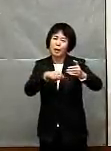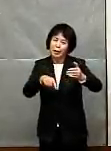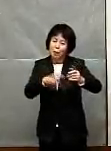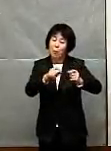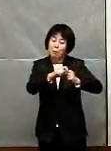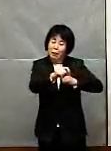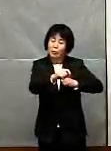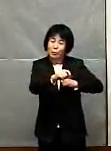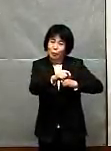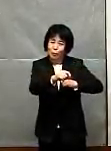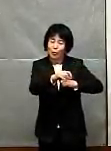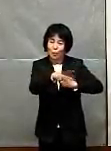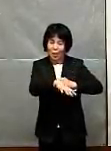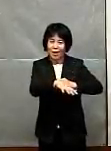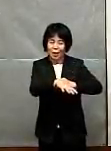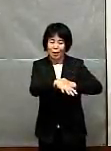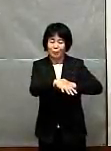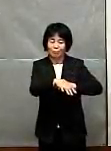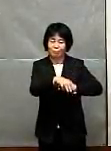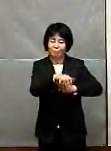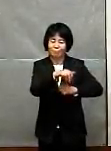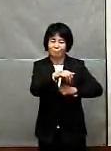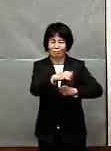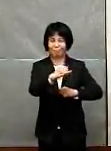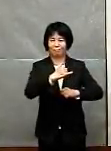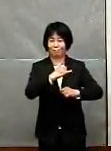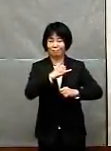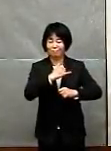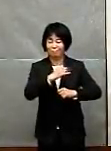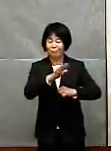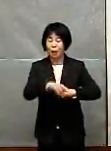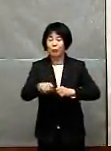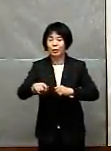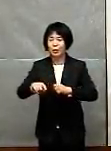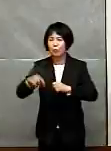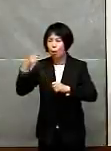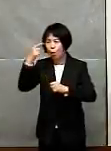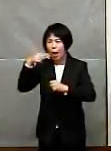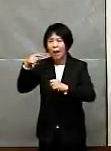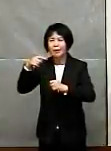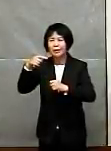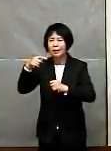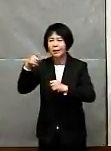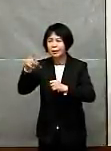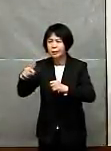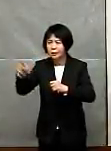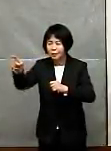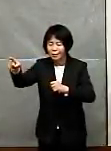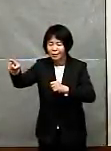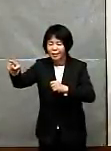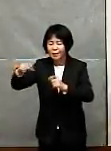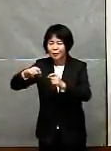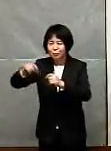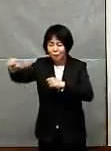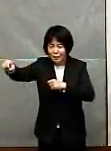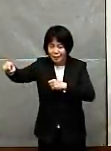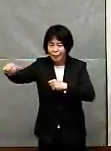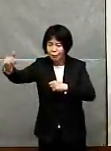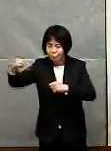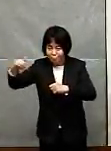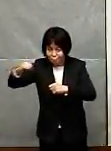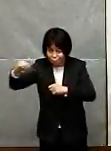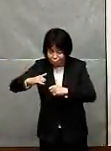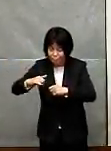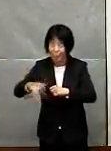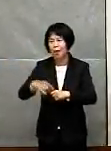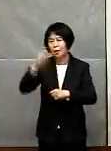いところからとかですね、それから海外からというようなことに使われると思いますので、まあ、